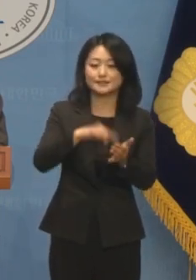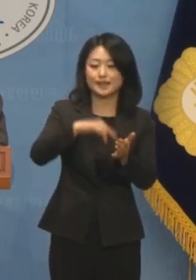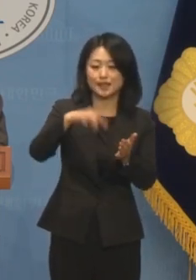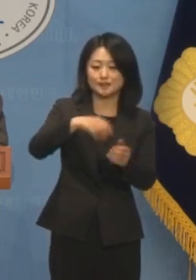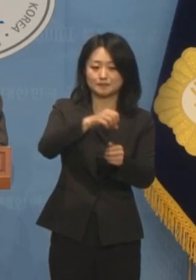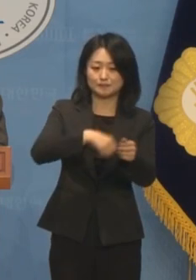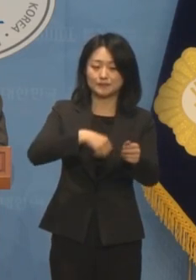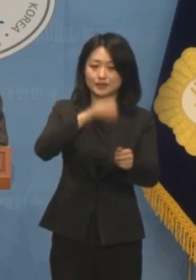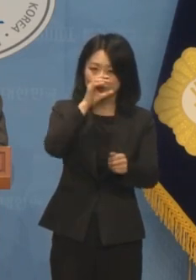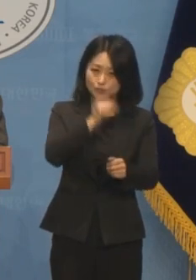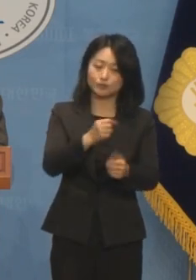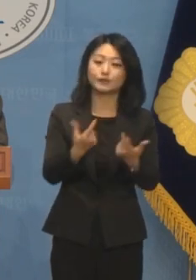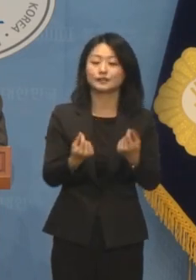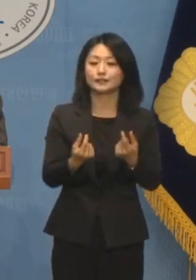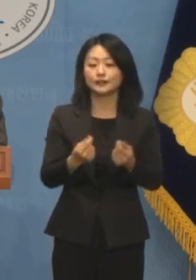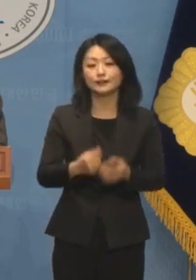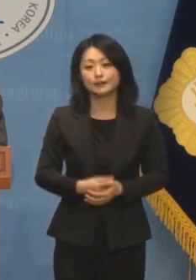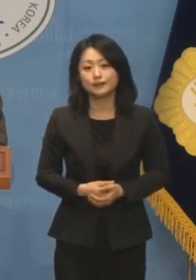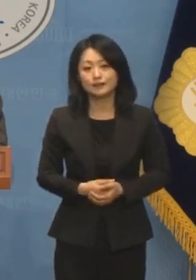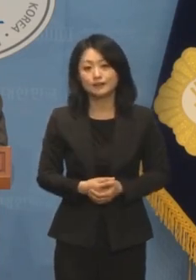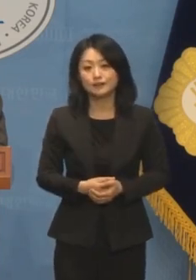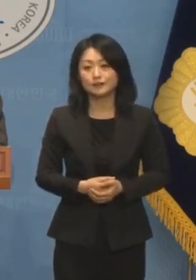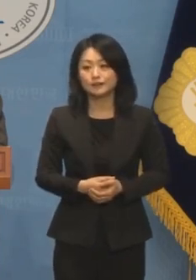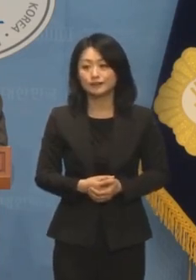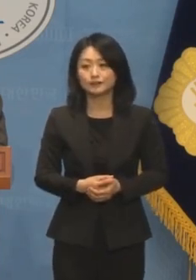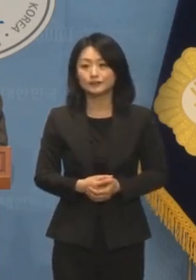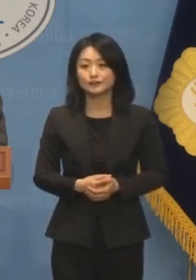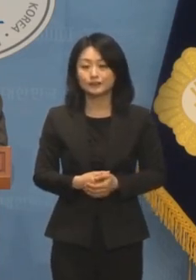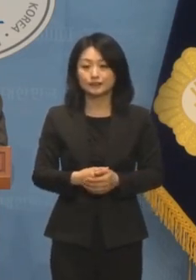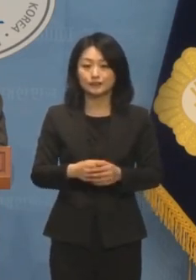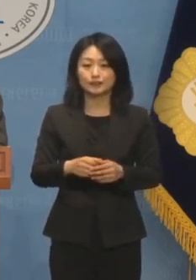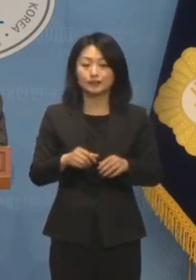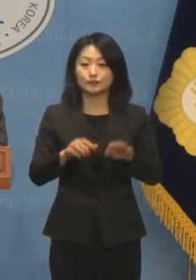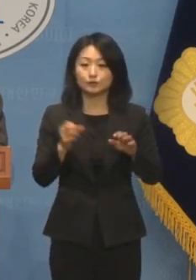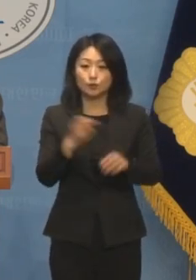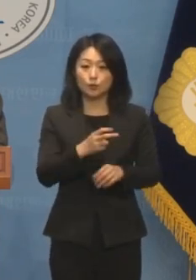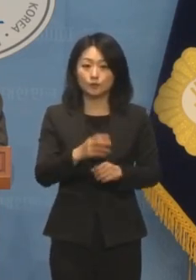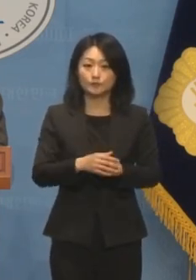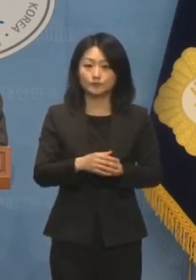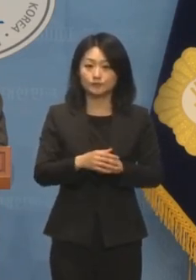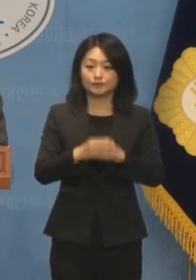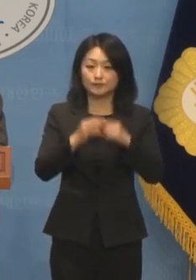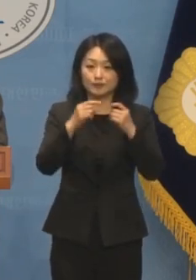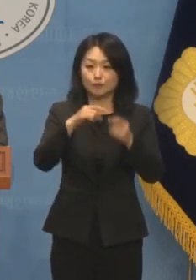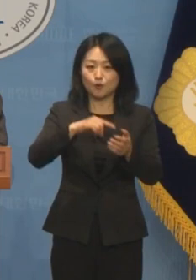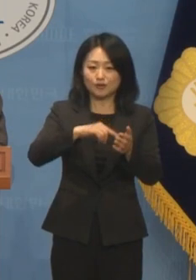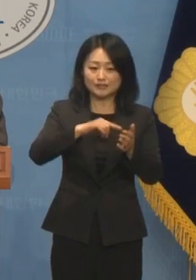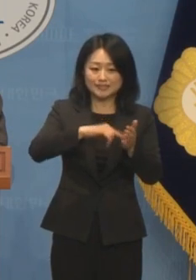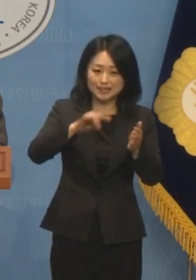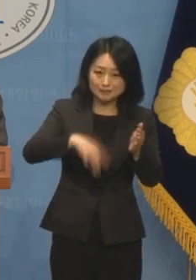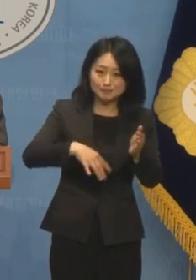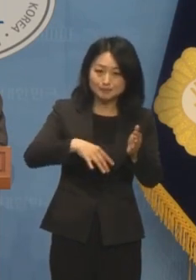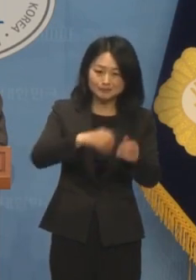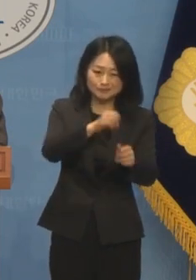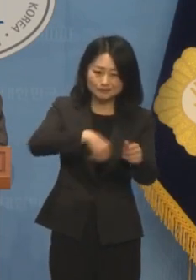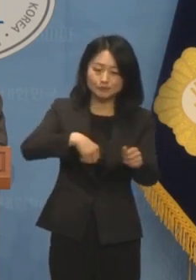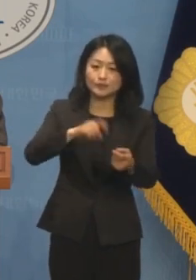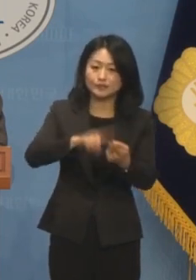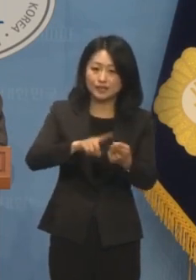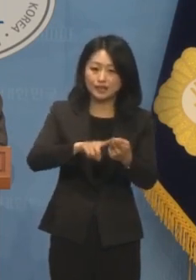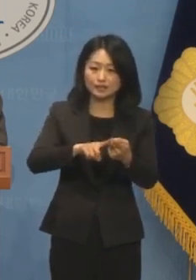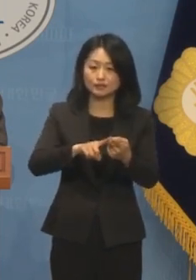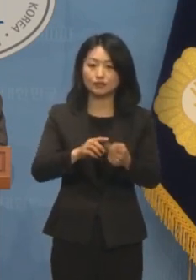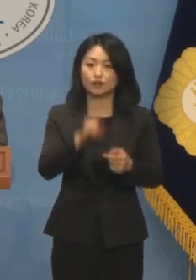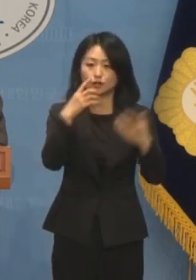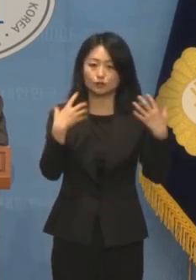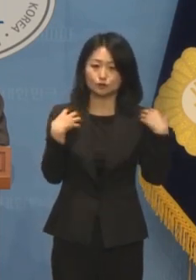것이 무리입니까? 소명은 개별 국민의 몫인데다 불필요한 행정의 낭비는 누가 책임지는